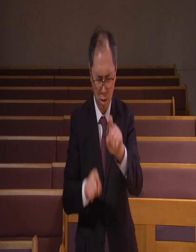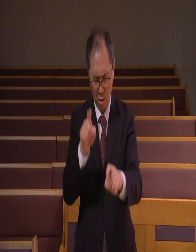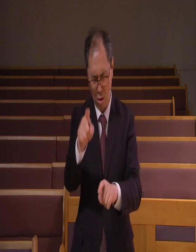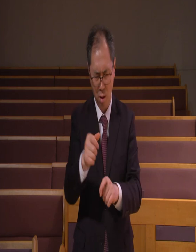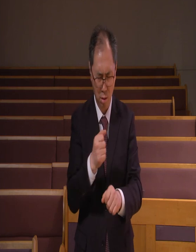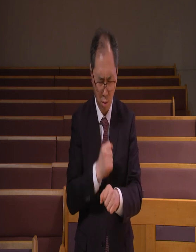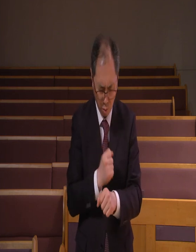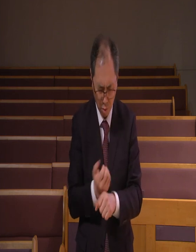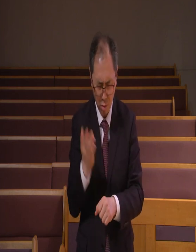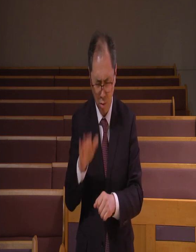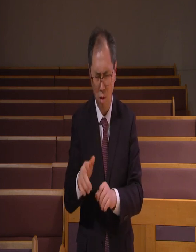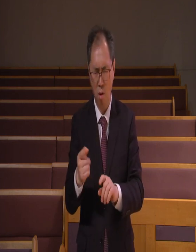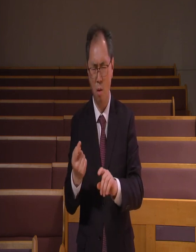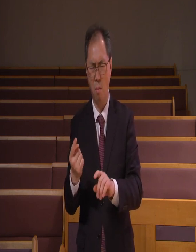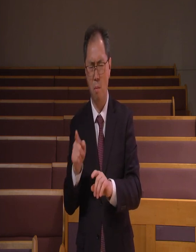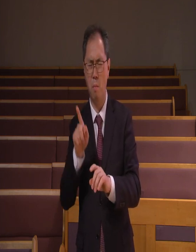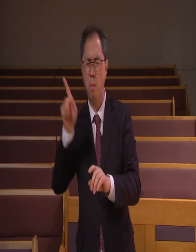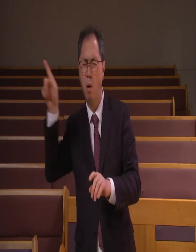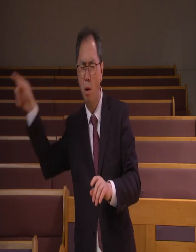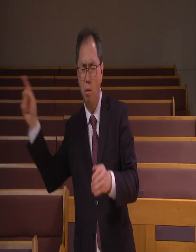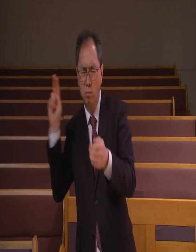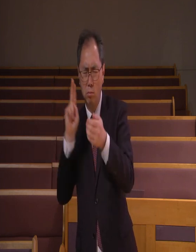따라간다면서도 멀찍이 따라갈 때가 많은데,